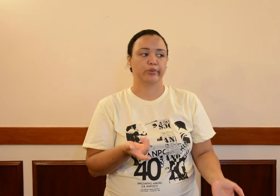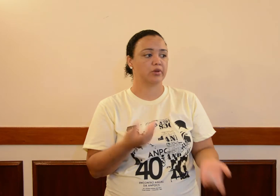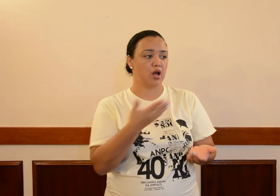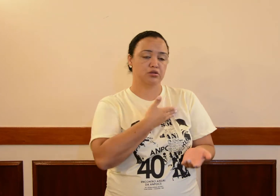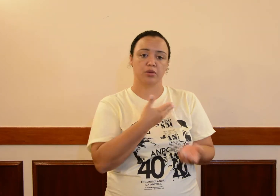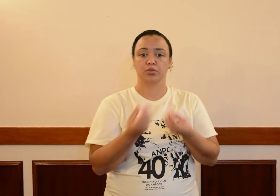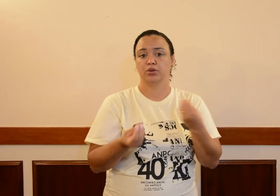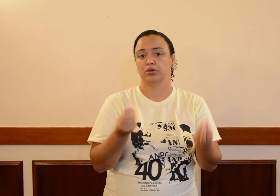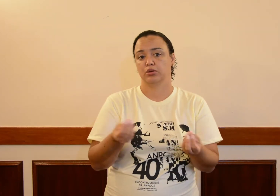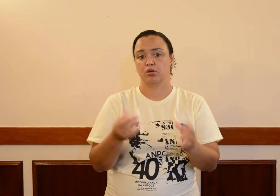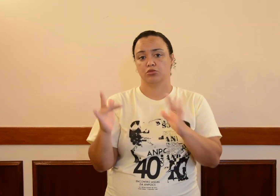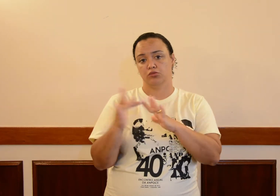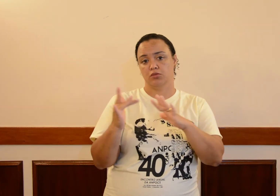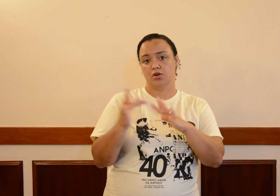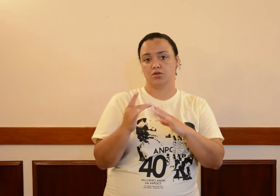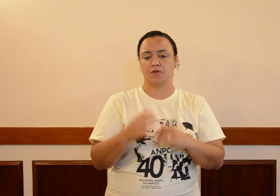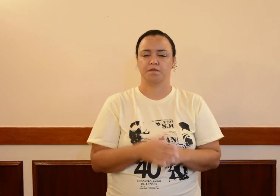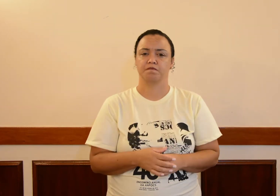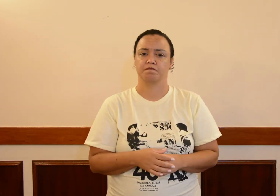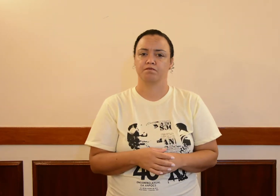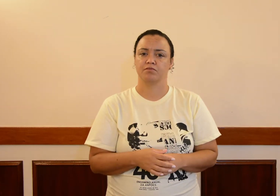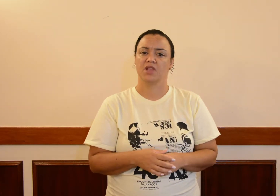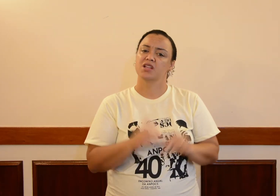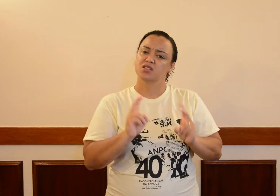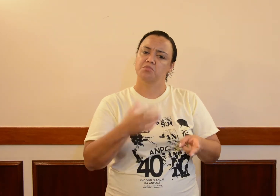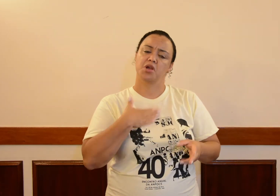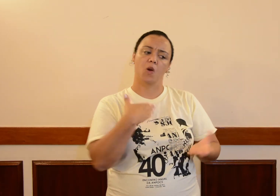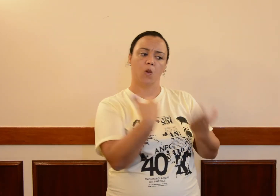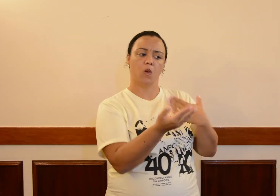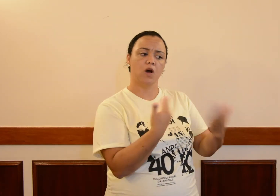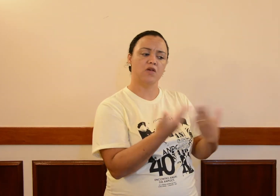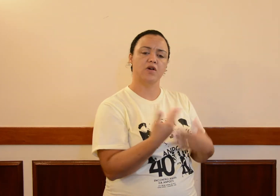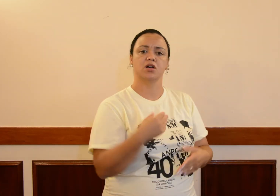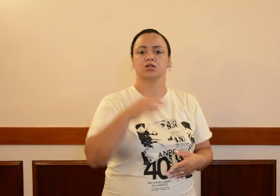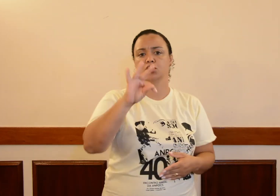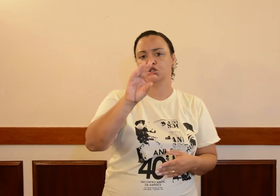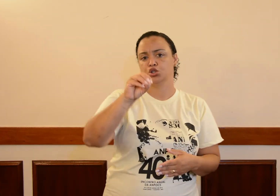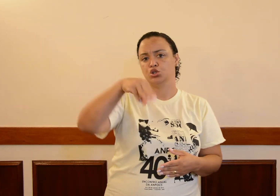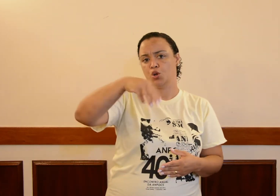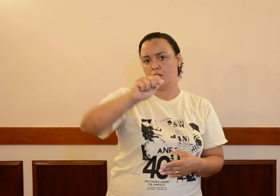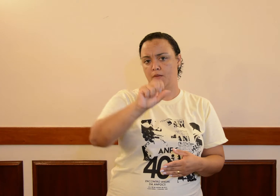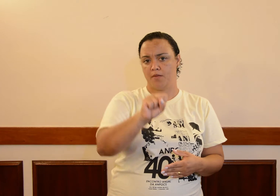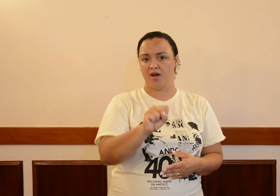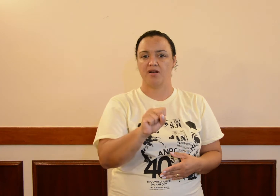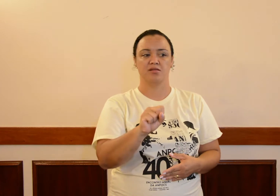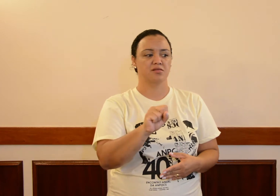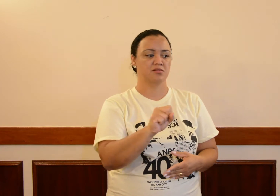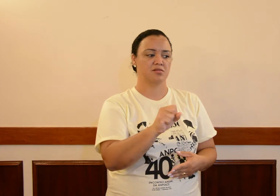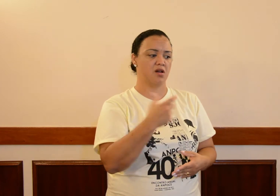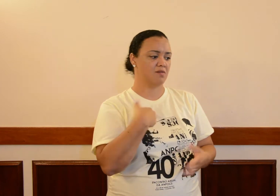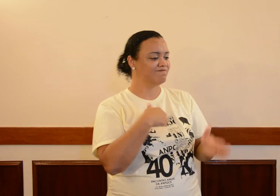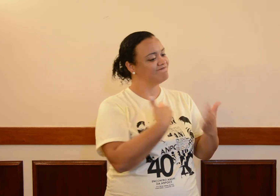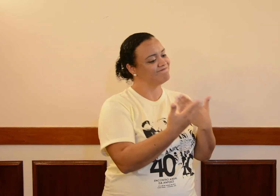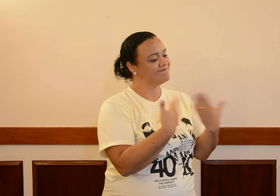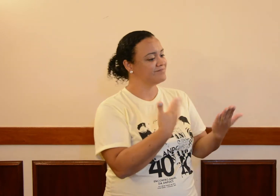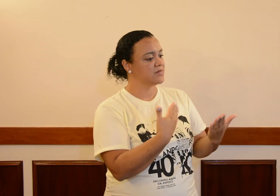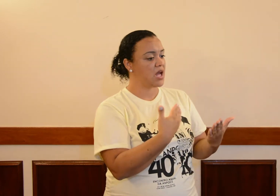vezes Tomás se referiu à escola durante as nossas conversas, mas numa delas relatou um momento que me pareceu que ele teria se apercebido de